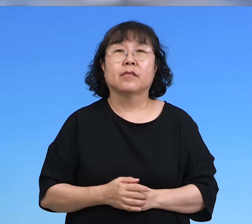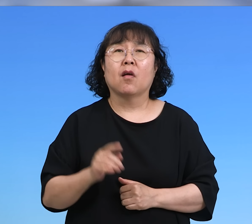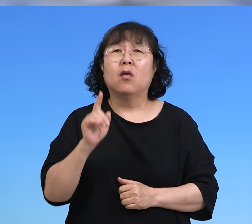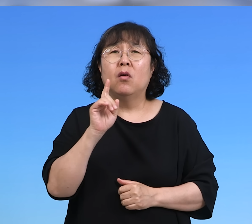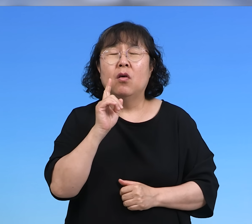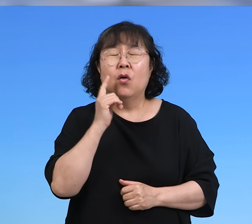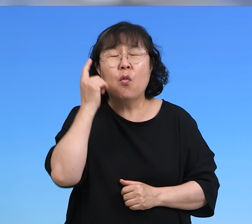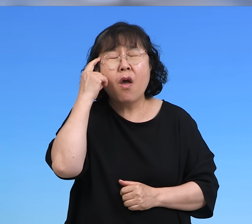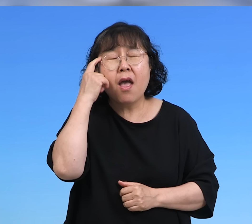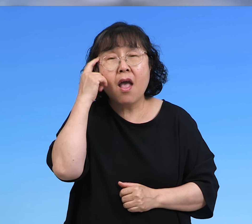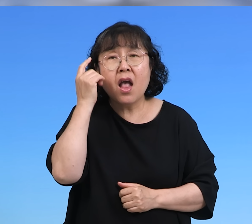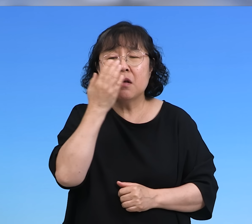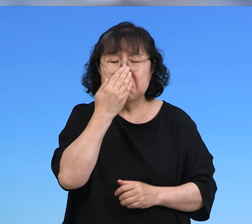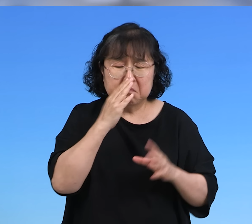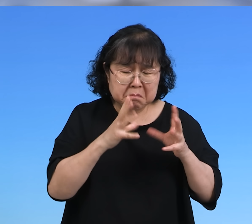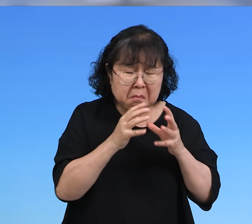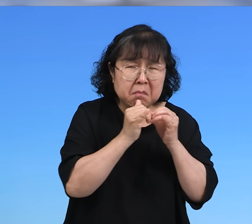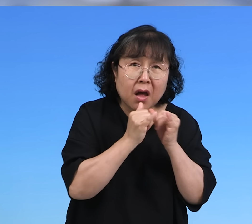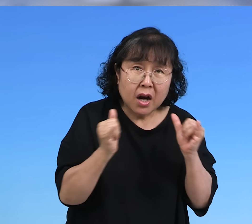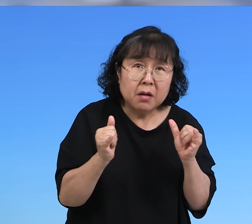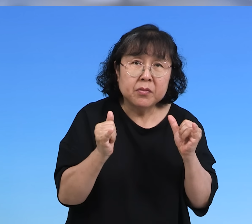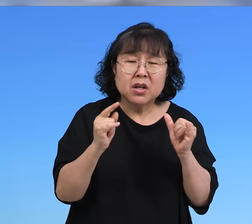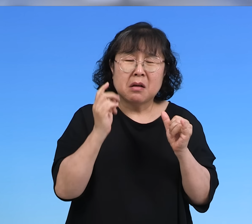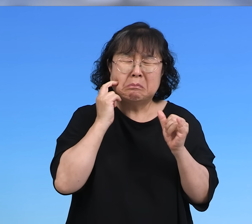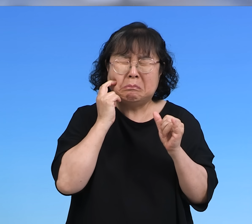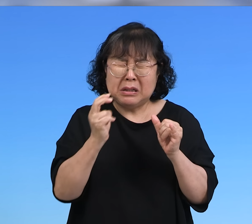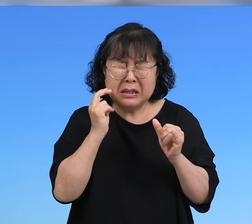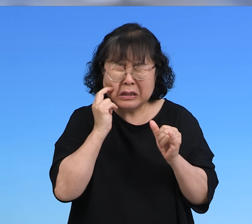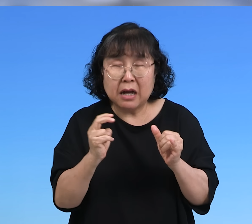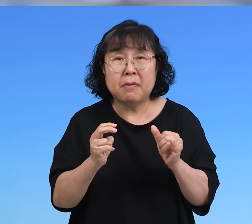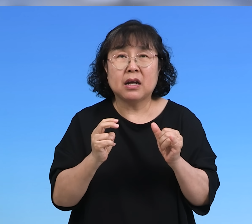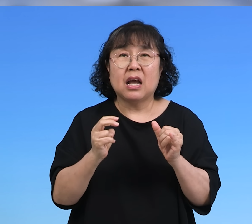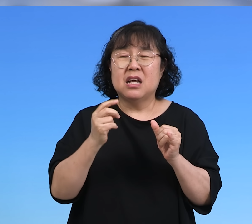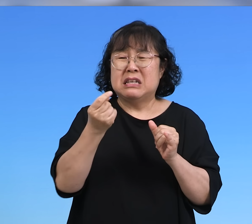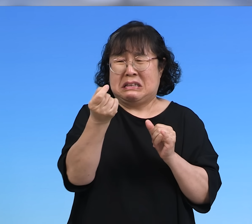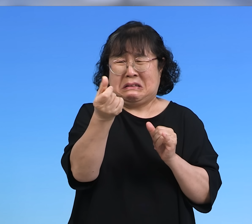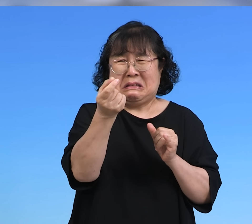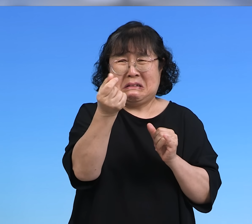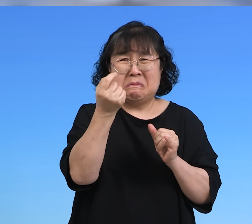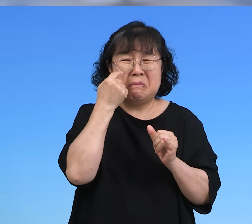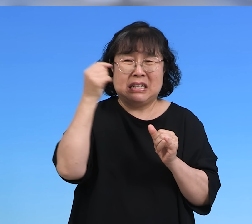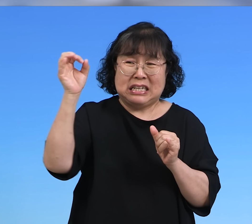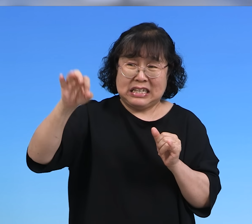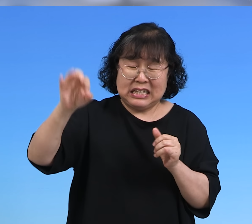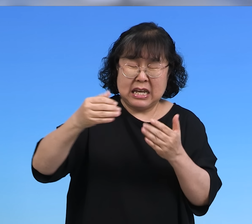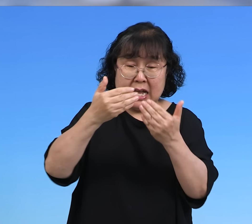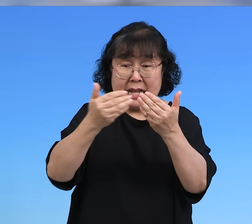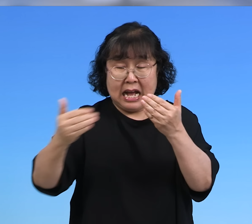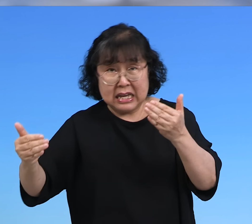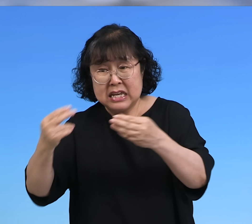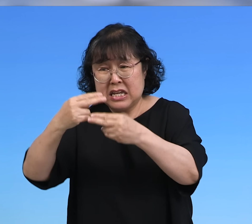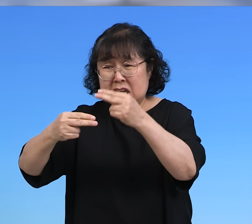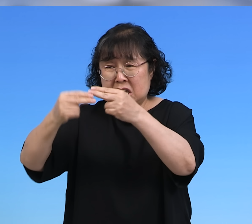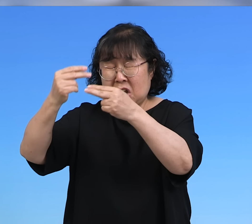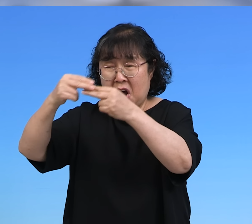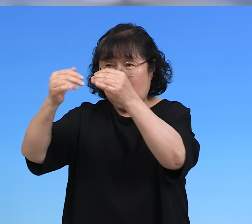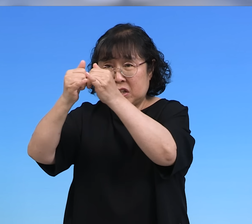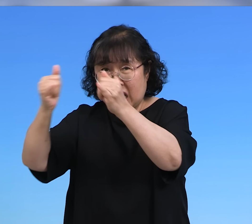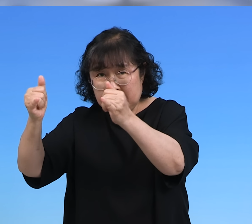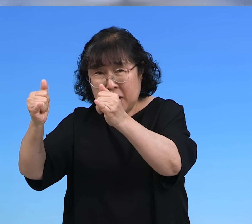그 어쩌다가 이 이스라엘 백성들이 이렇게 비참한 자리에 그 조그마한 아이성에게도